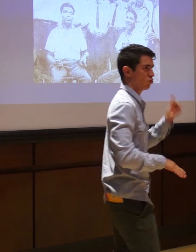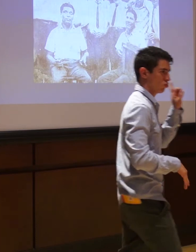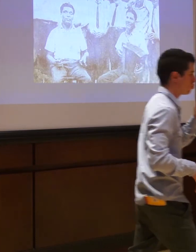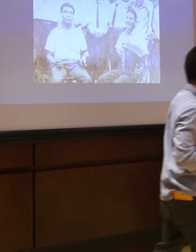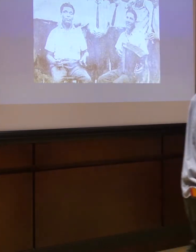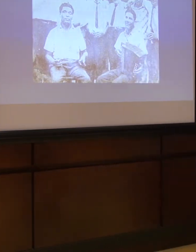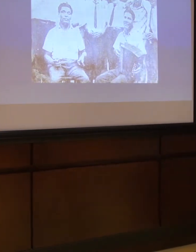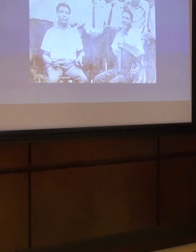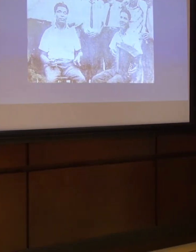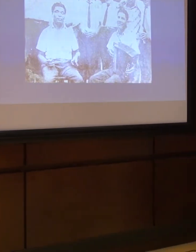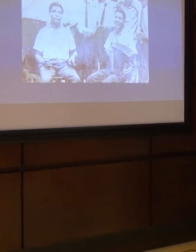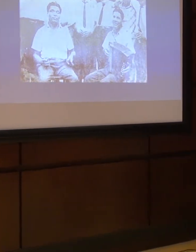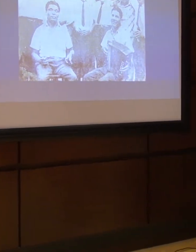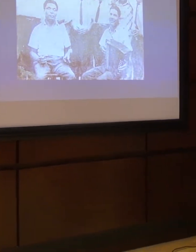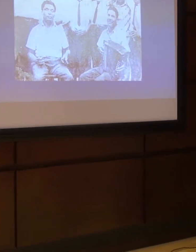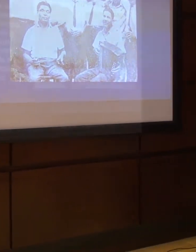Hay unas fotos representativas de él acá.